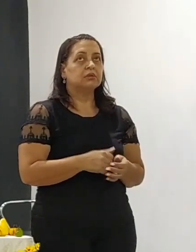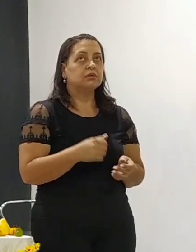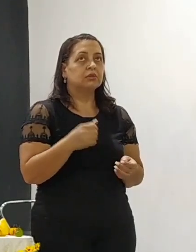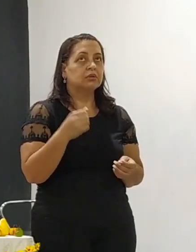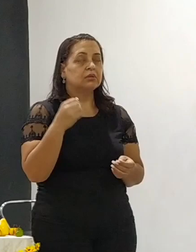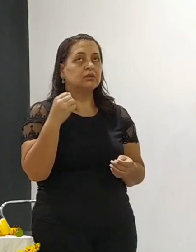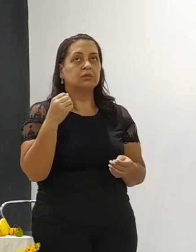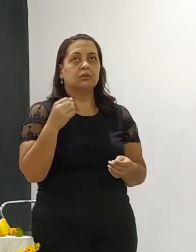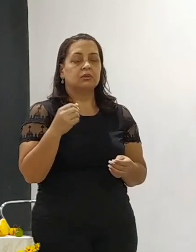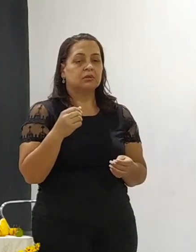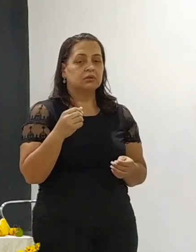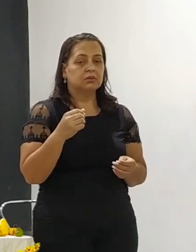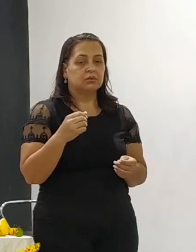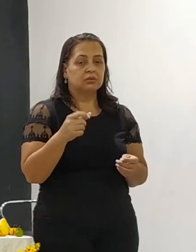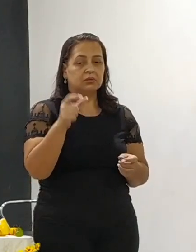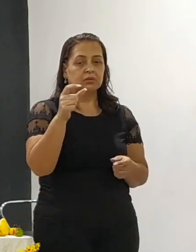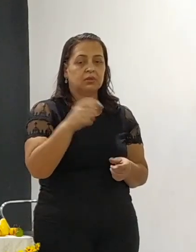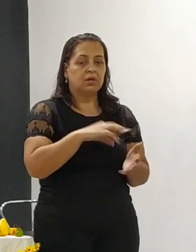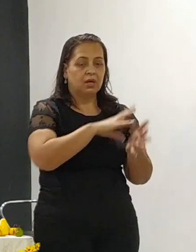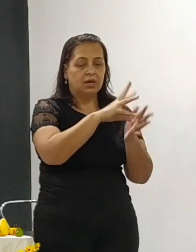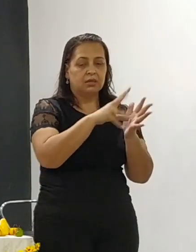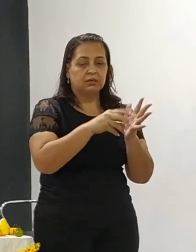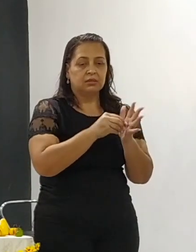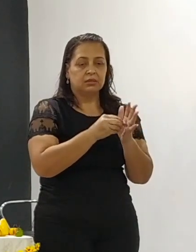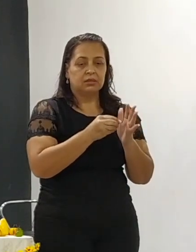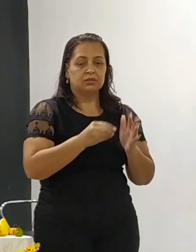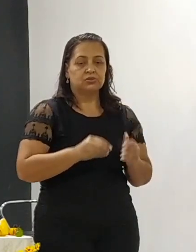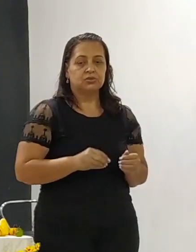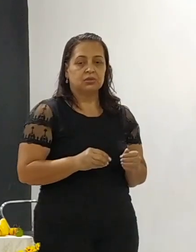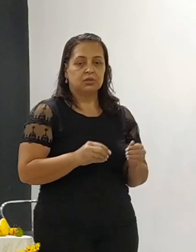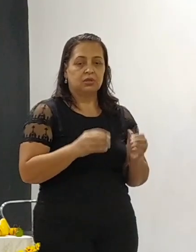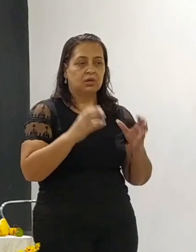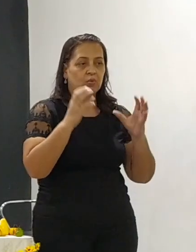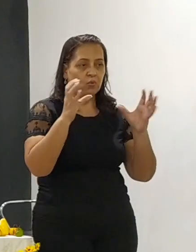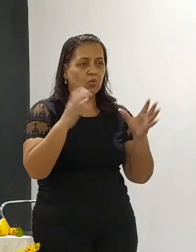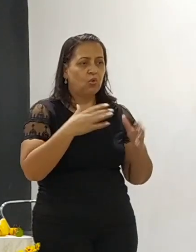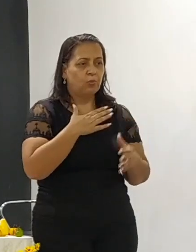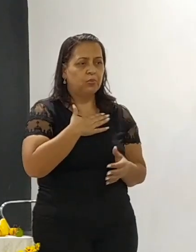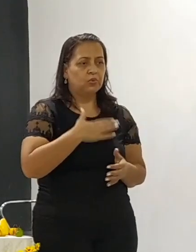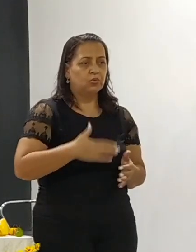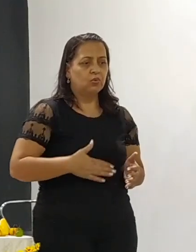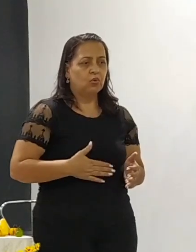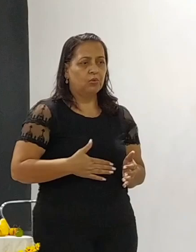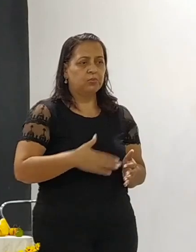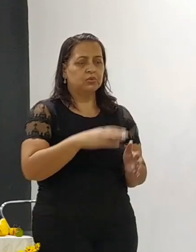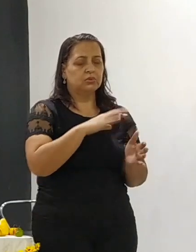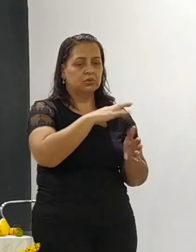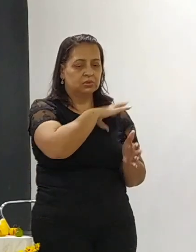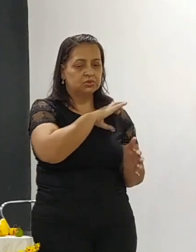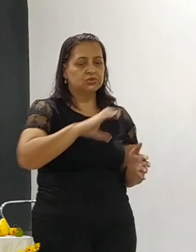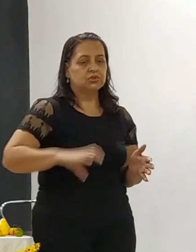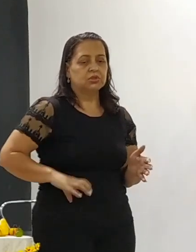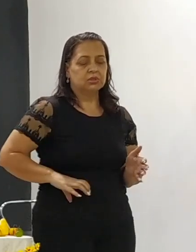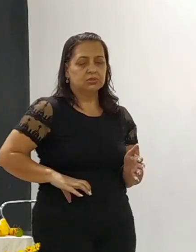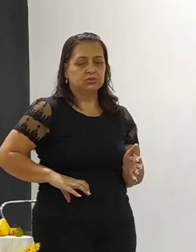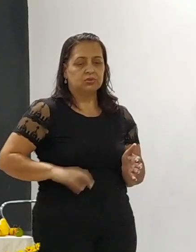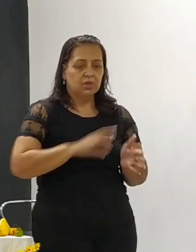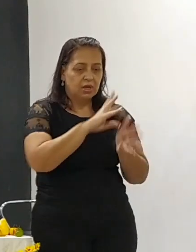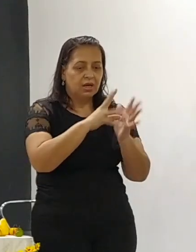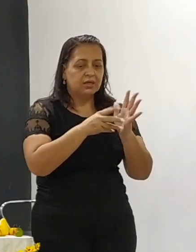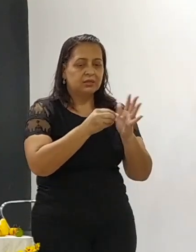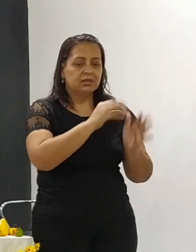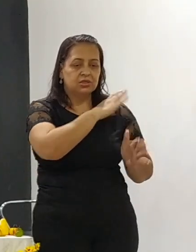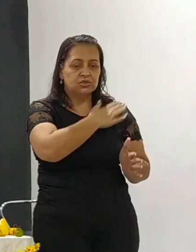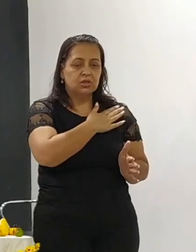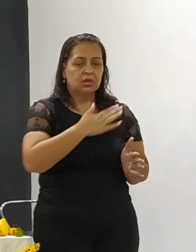Cristo, que é o corpo de Cristo. Jesus hoje ele é um cabeça, e a igreja é o seu corpo. Então